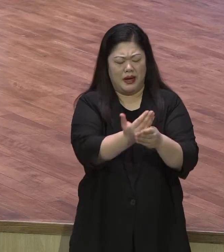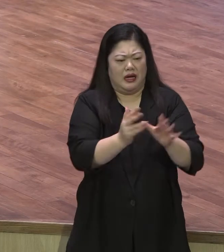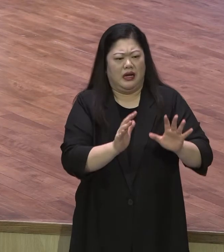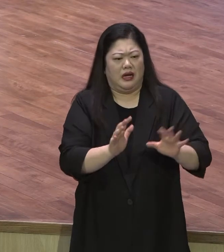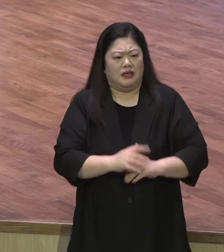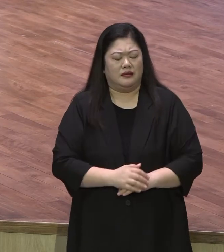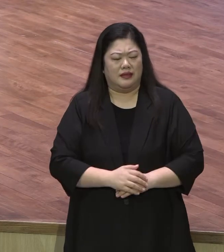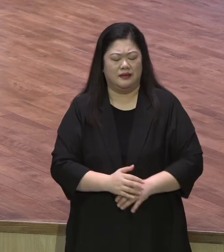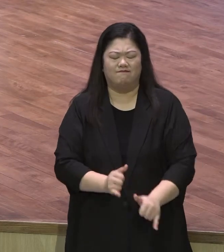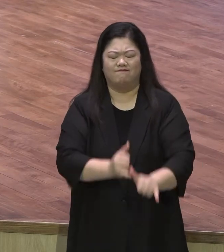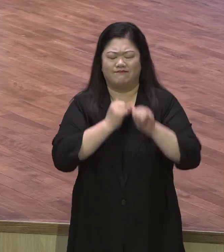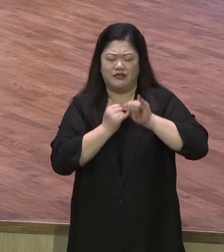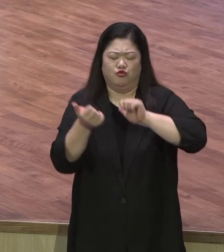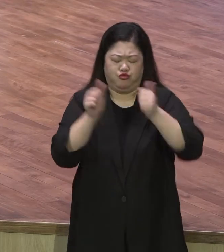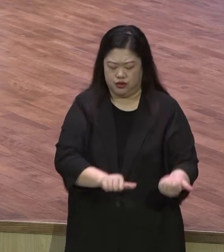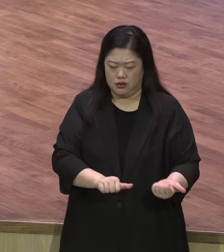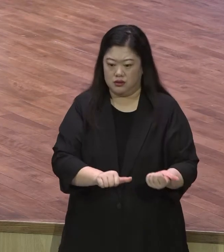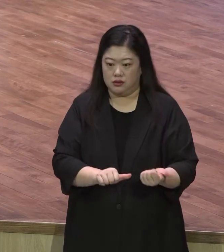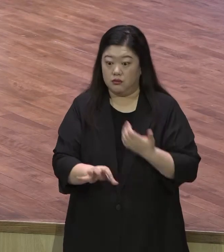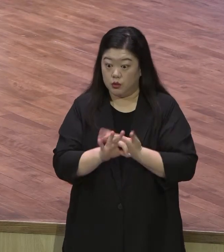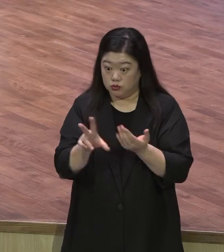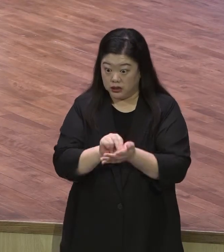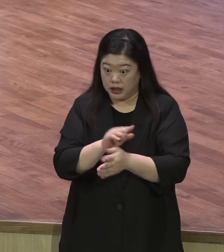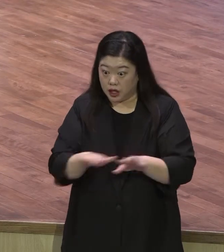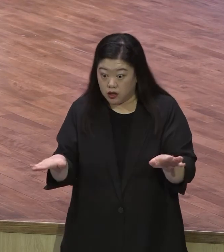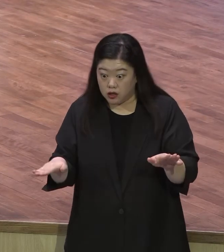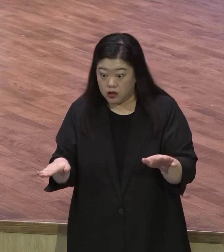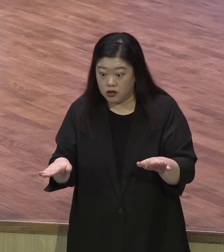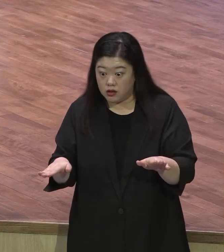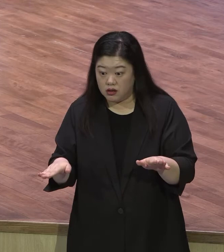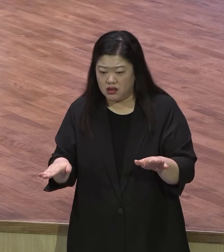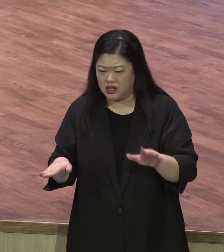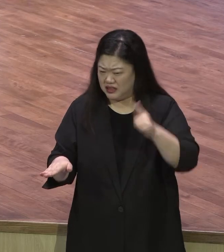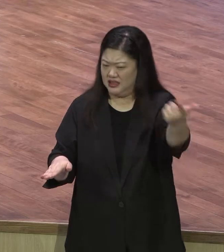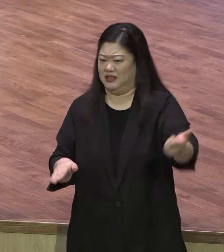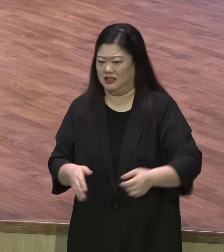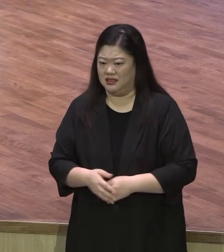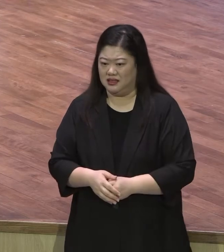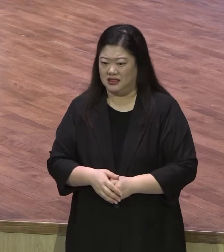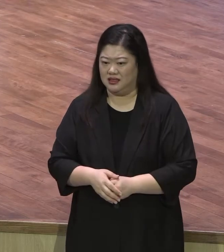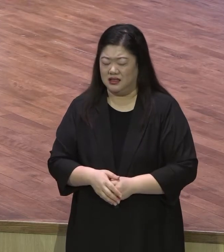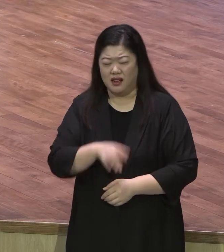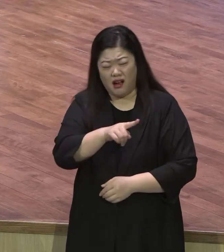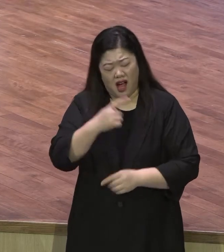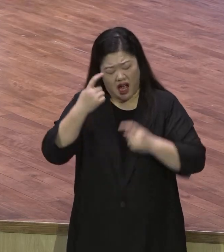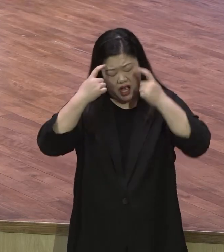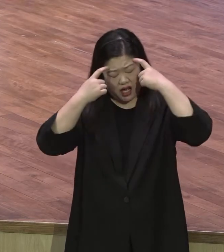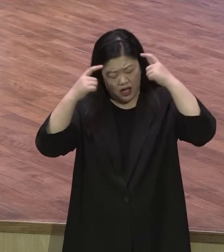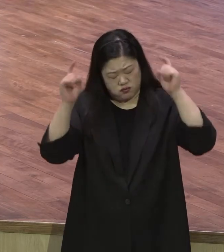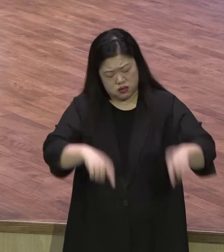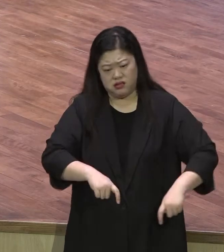영적으로 볼 때 가장 어리석고 비참한 선택이야